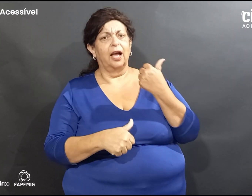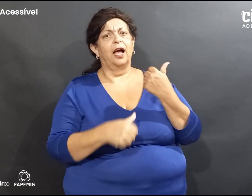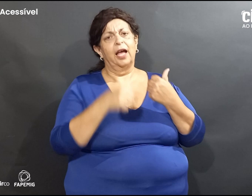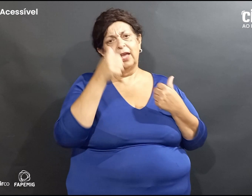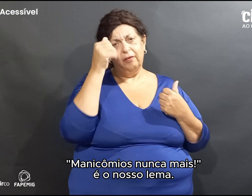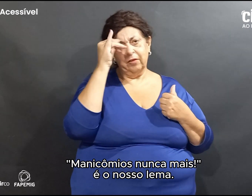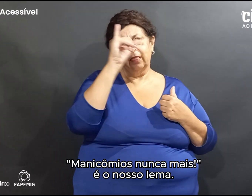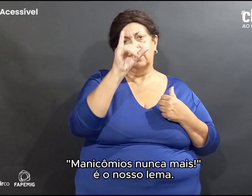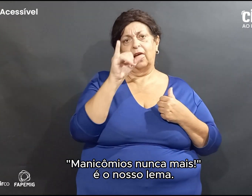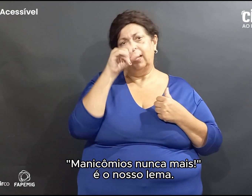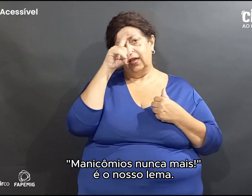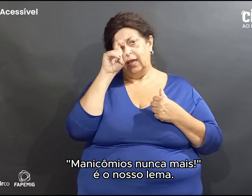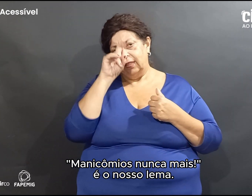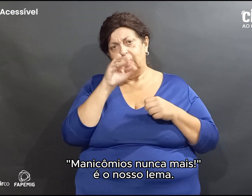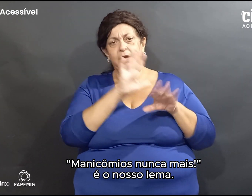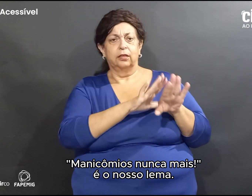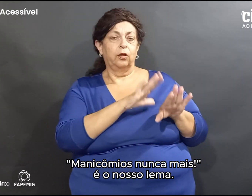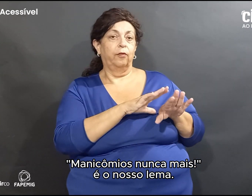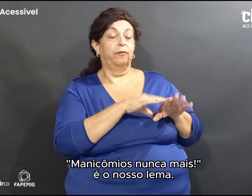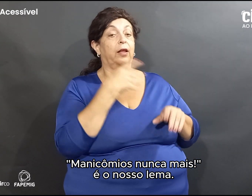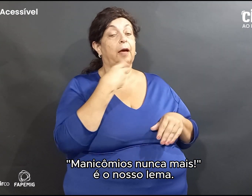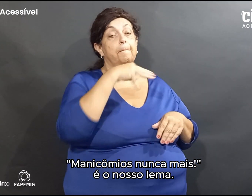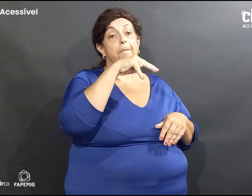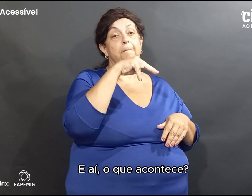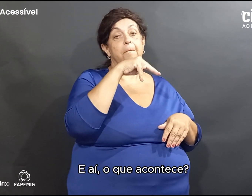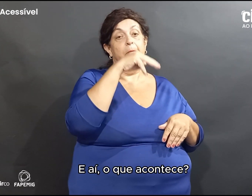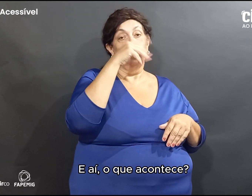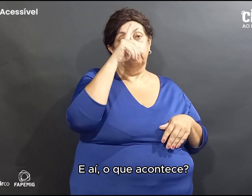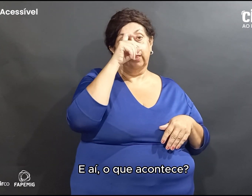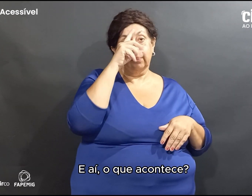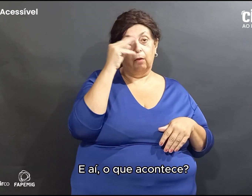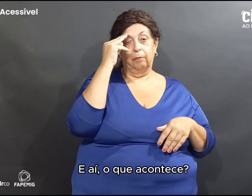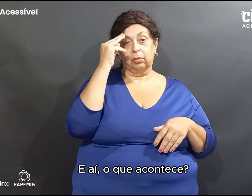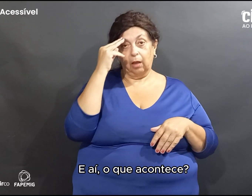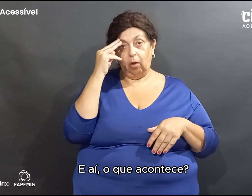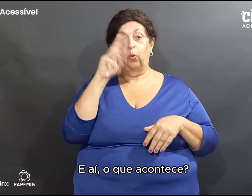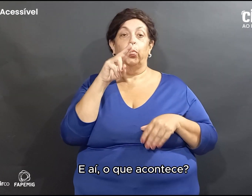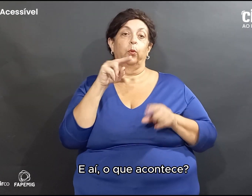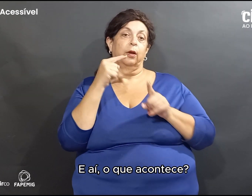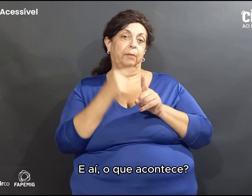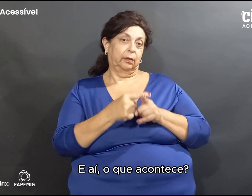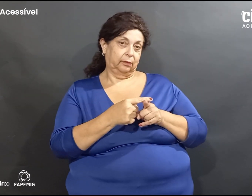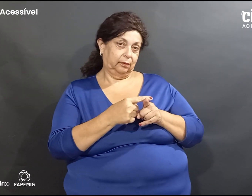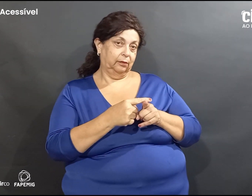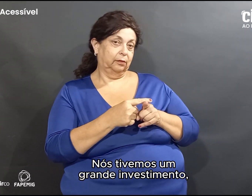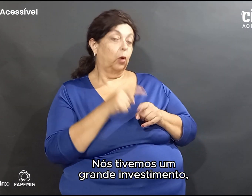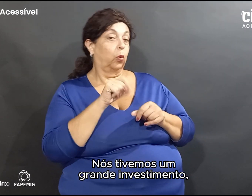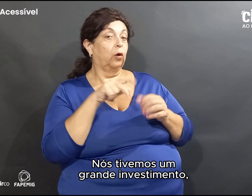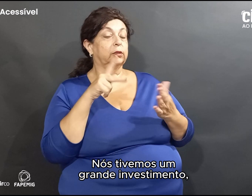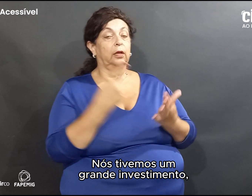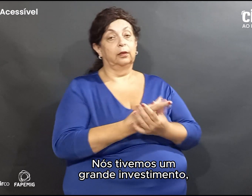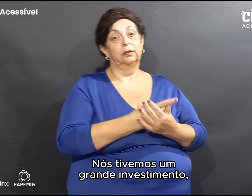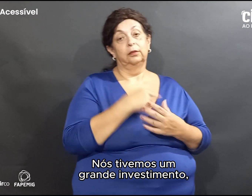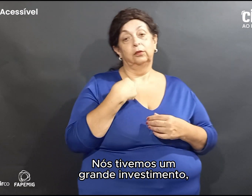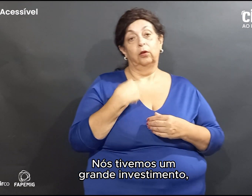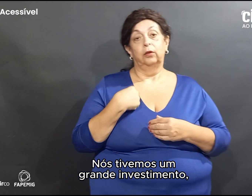tá? Manicômios nunca mais é o nosso lema, né? E aí o que acontece? Nós tivemos um grande investimento.